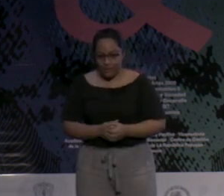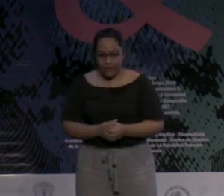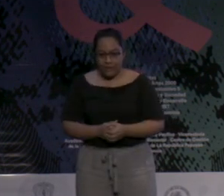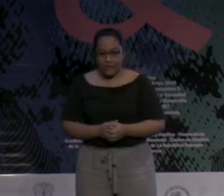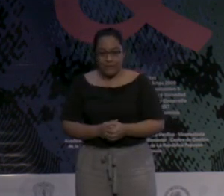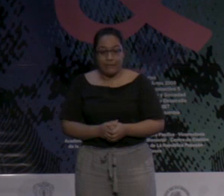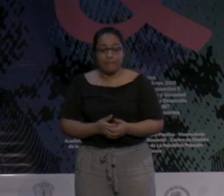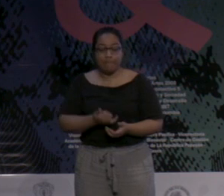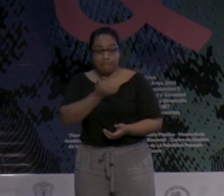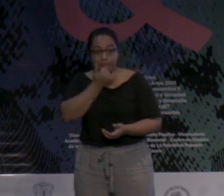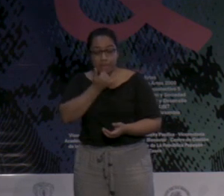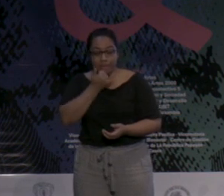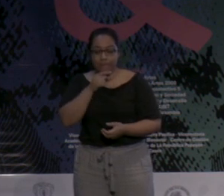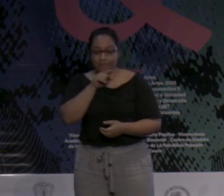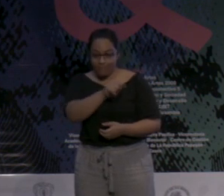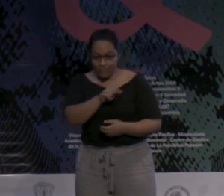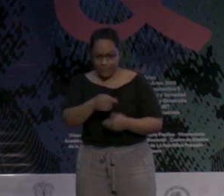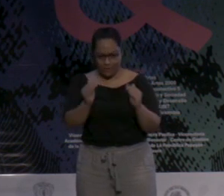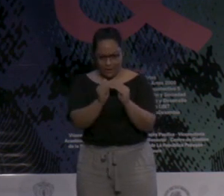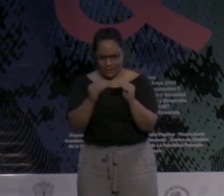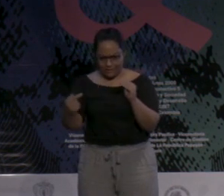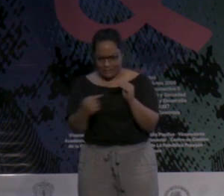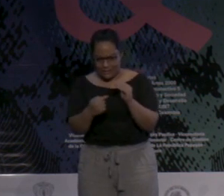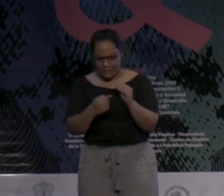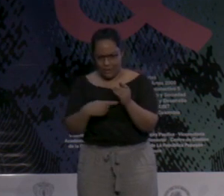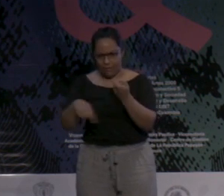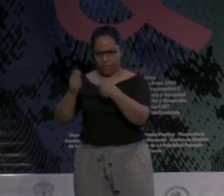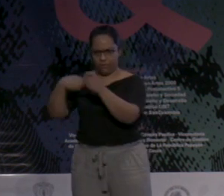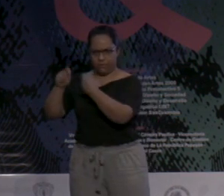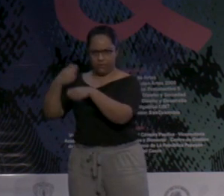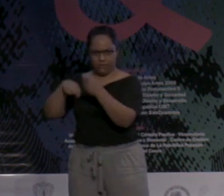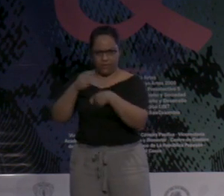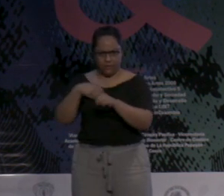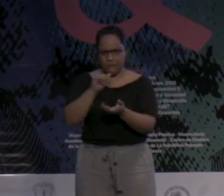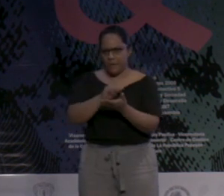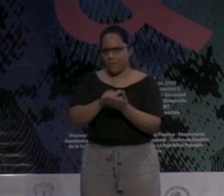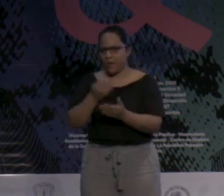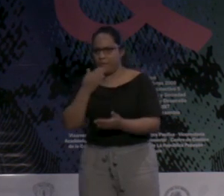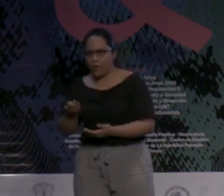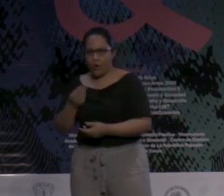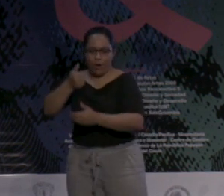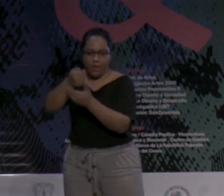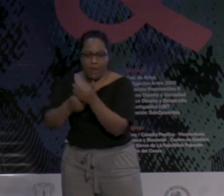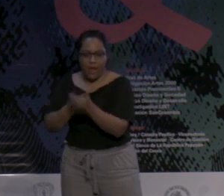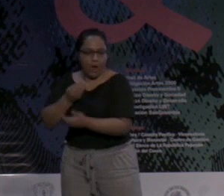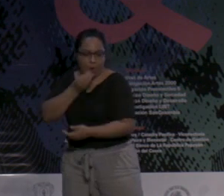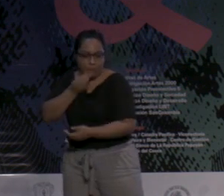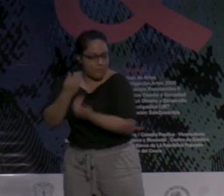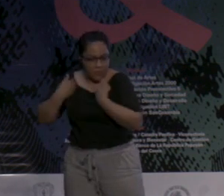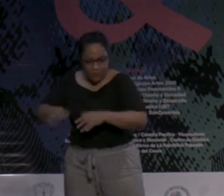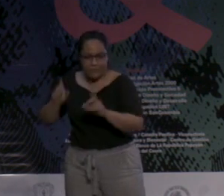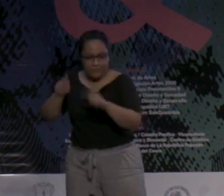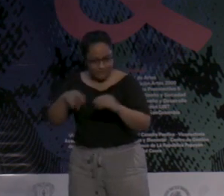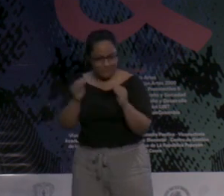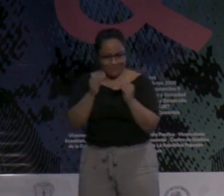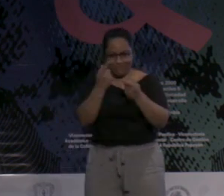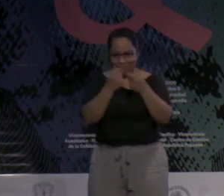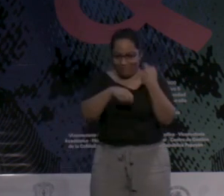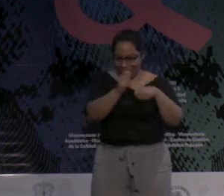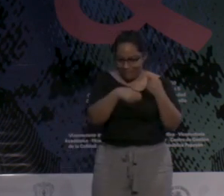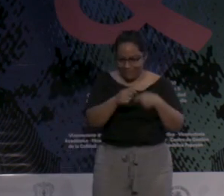En ese sentido, termina la vivienda entrando al mercado especulativo como todas las otras mercancías. Ahora, lo que trata